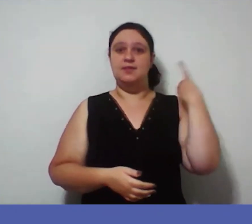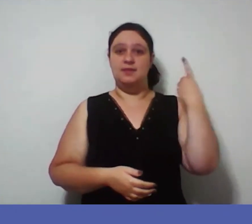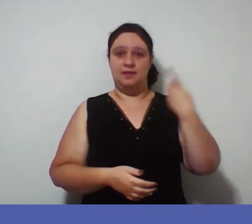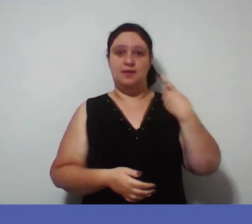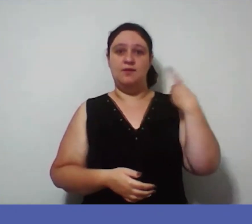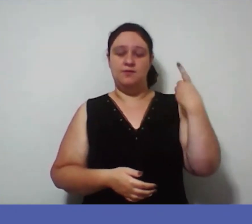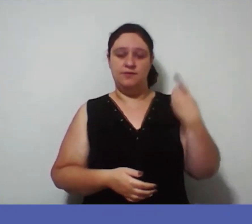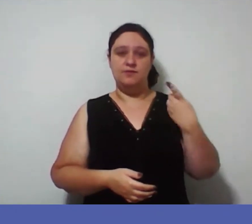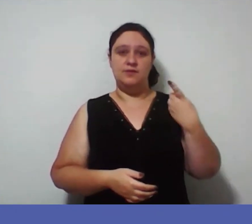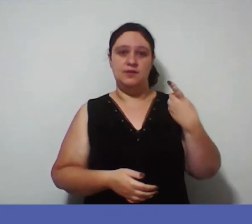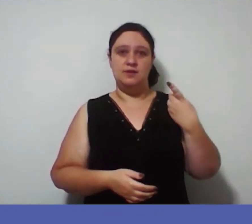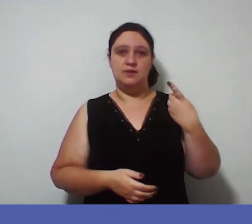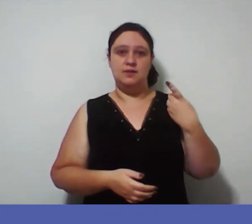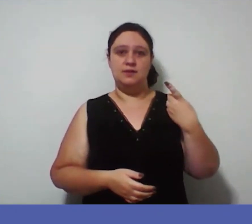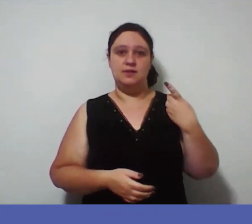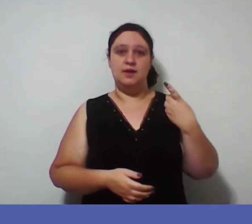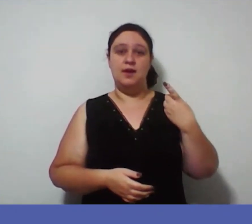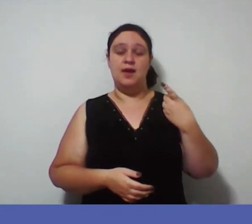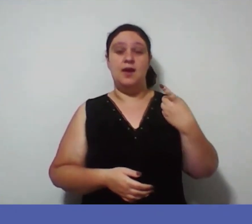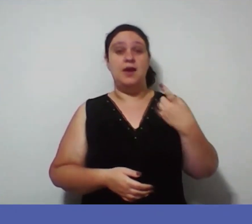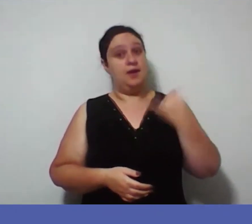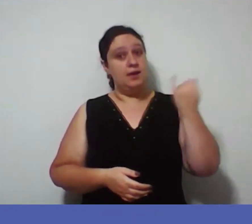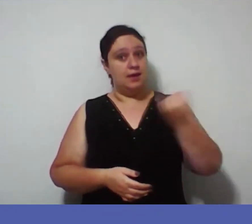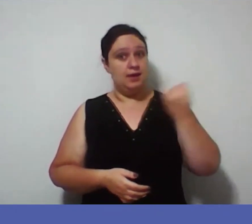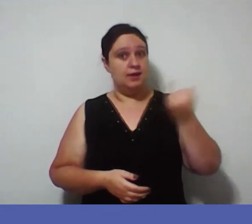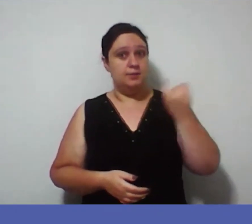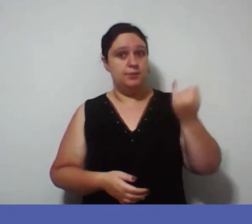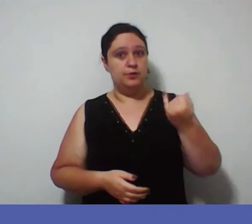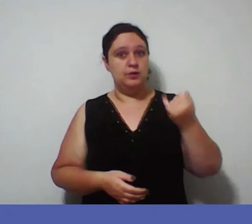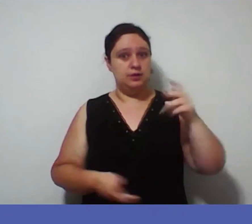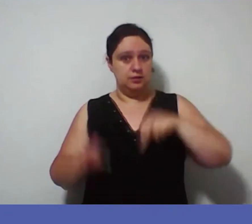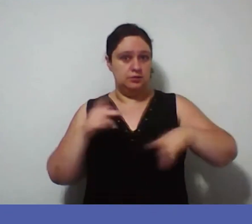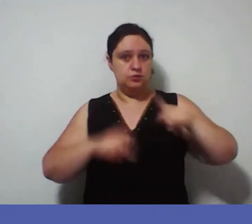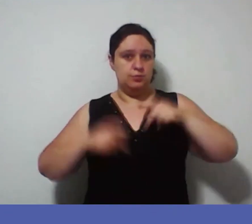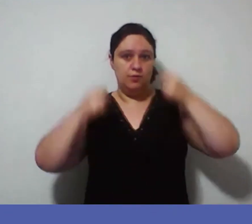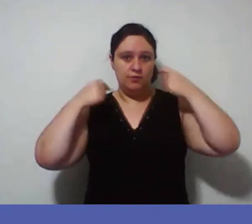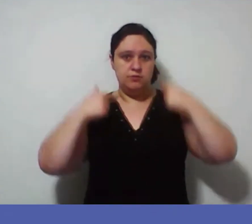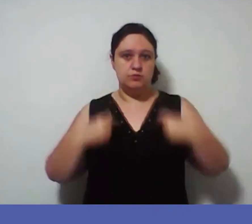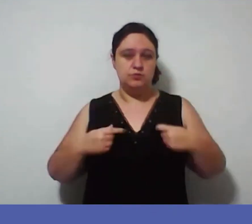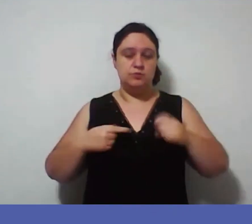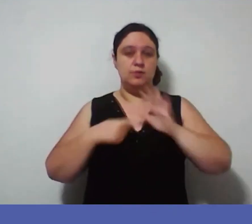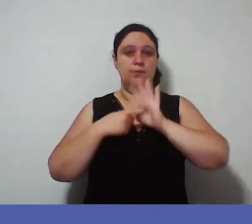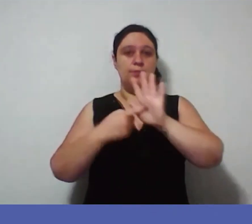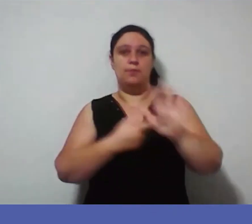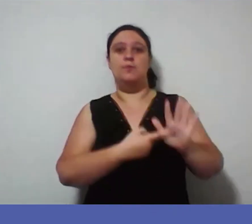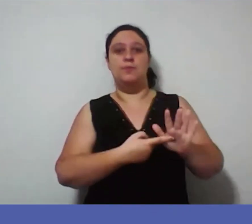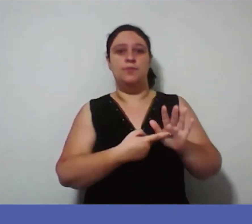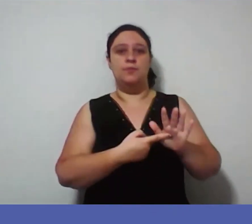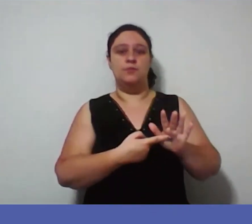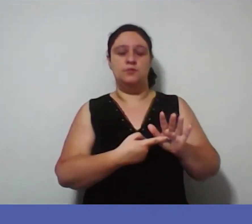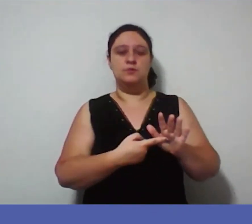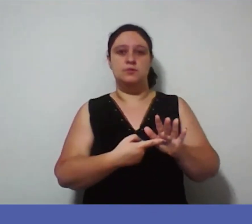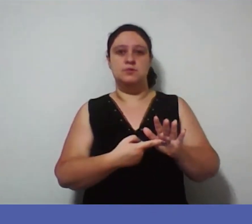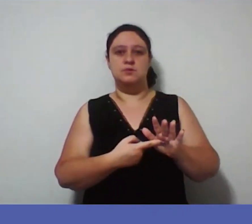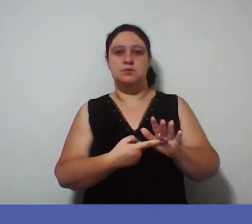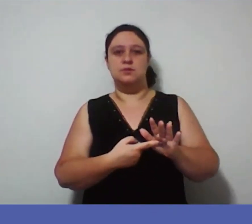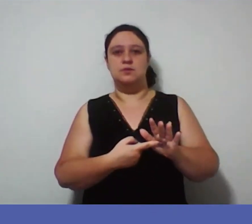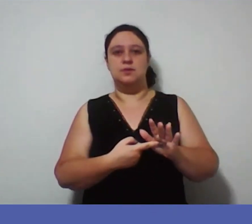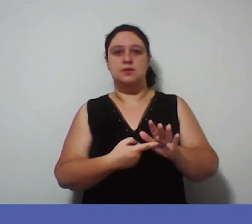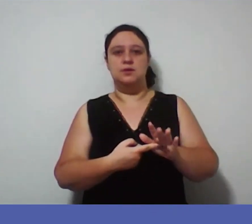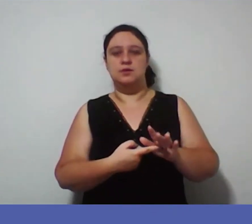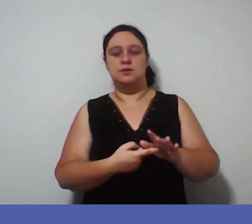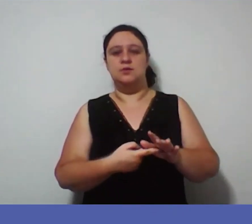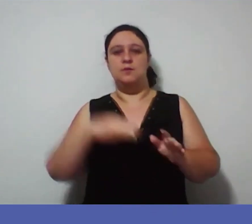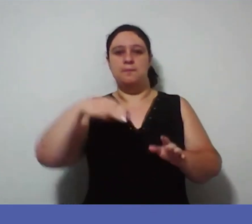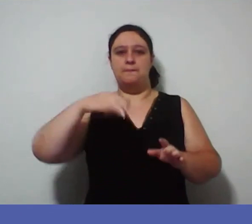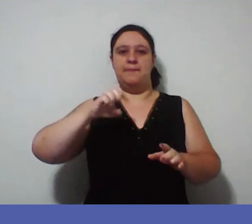povo judeu para designar, irmãos, a realeza do Messias vindouro. Quando eles falam de filho